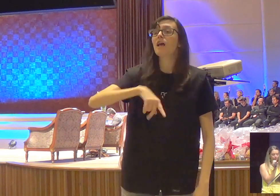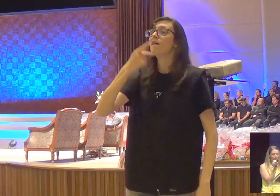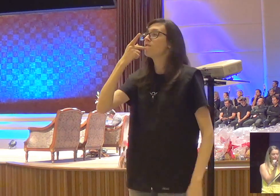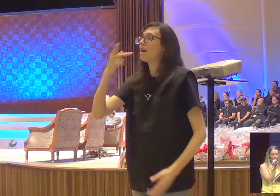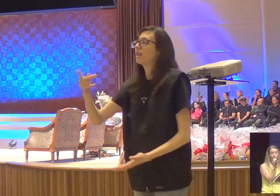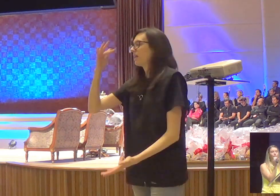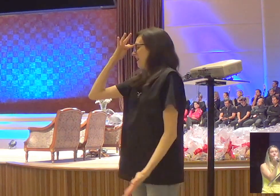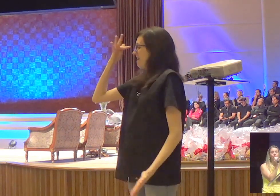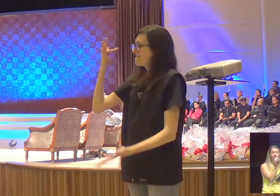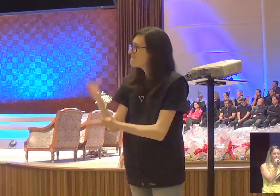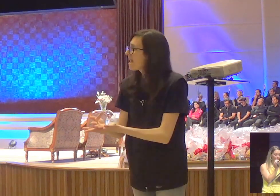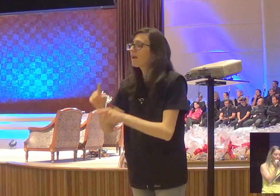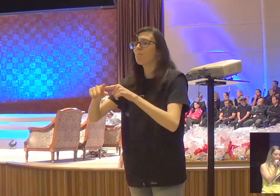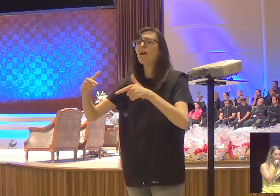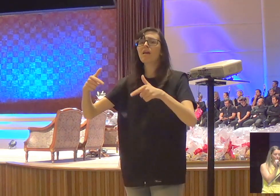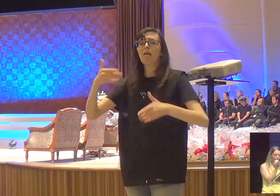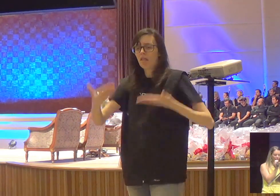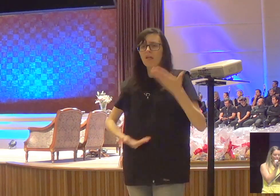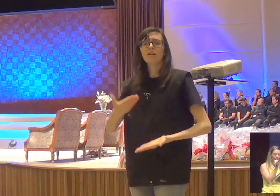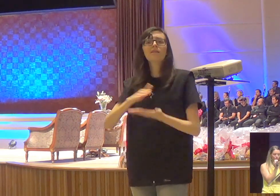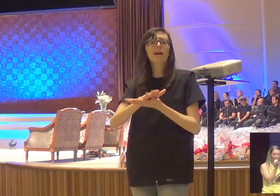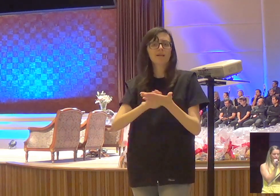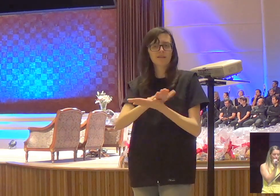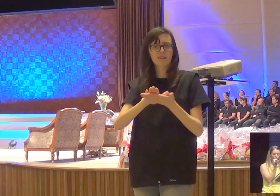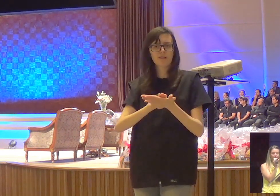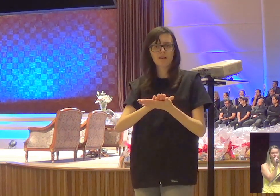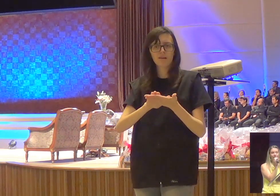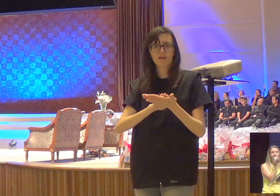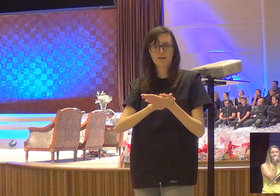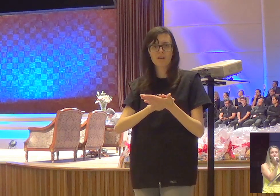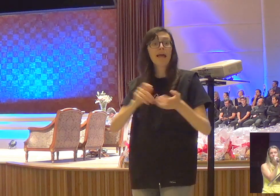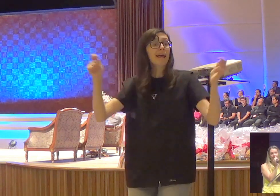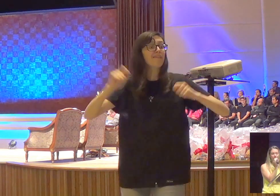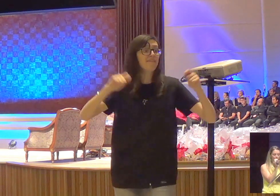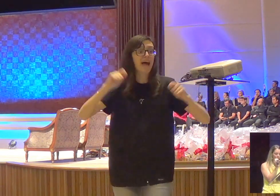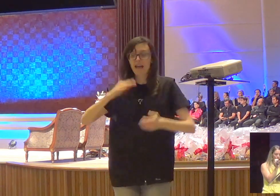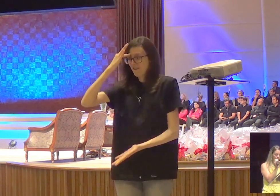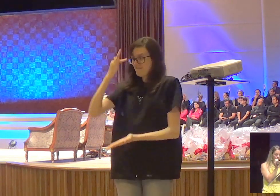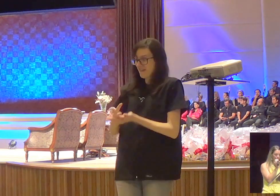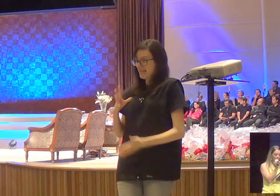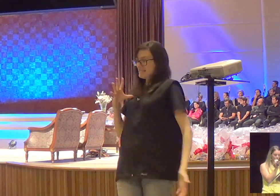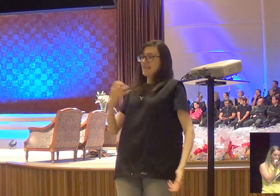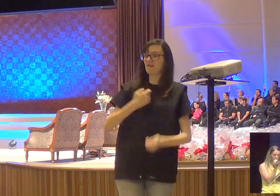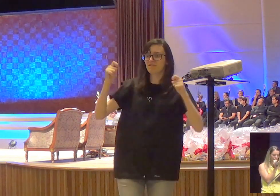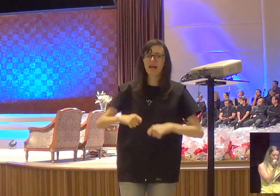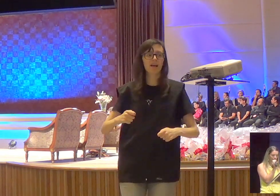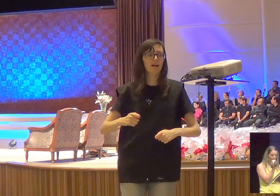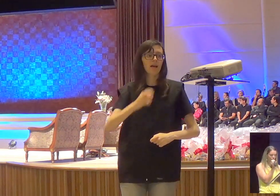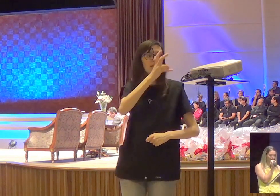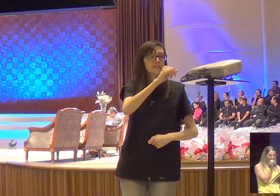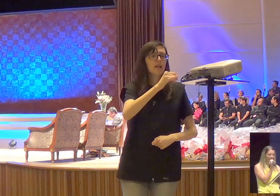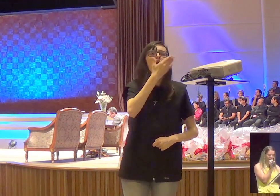fé, mas não tiver obras? Pode acaso semelhante fé salvá-lo? Se um irmão ou